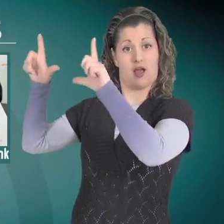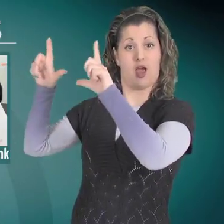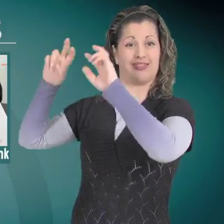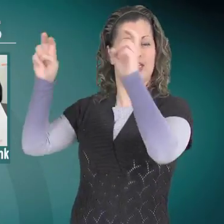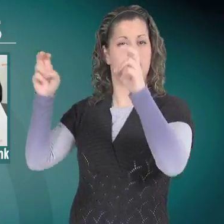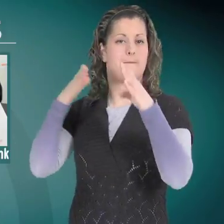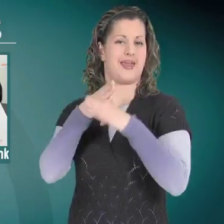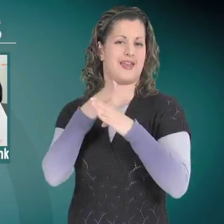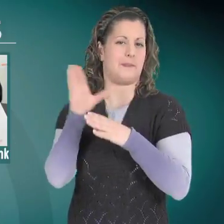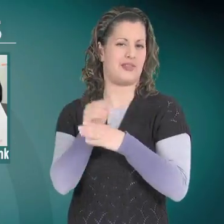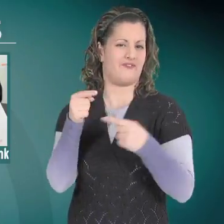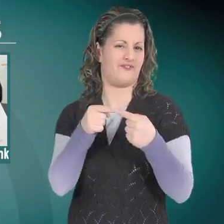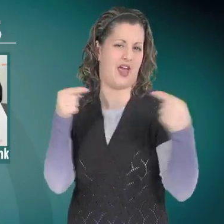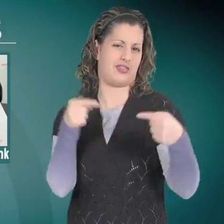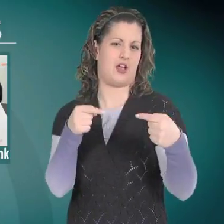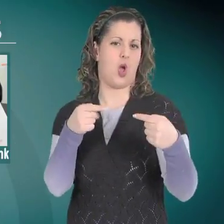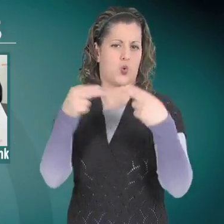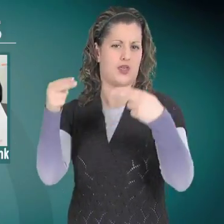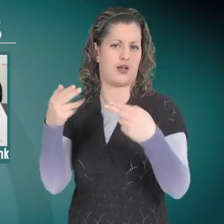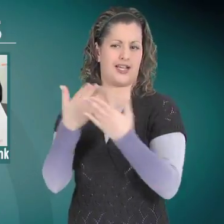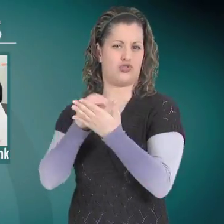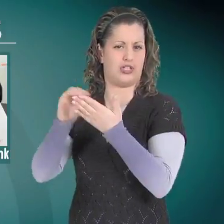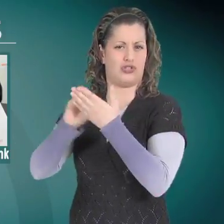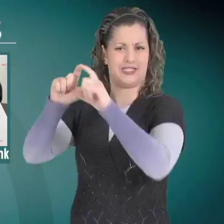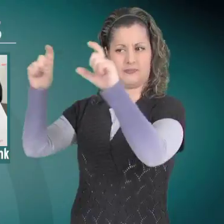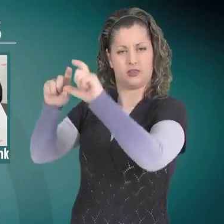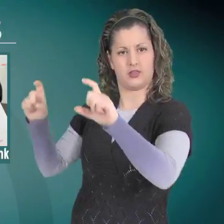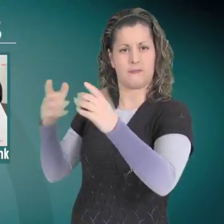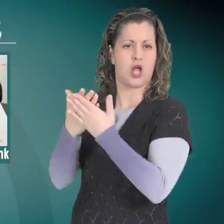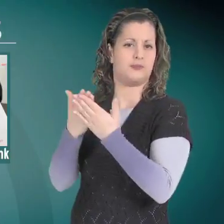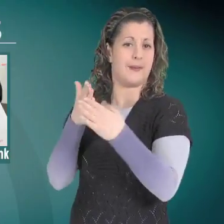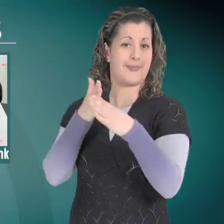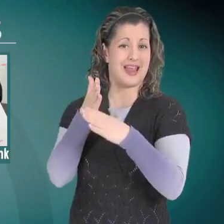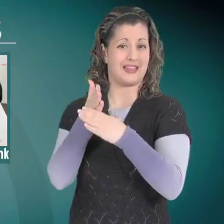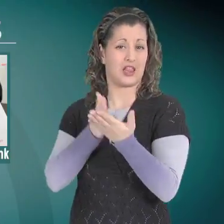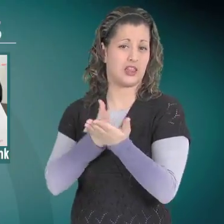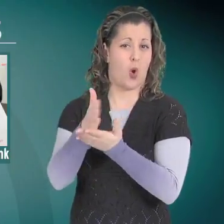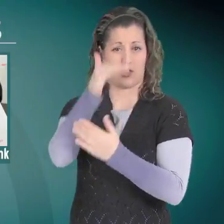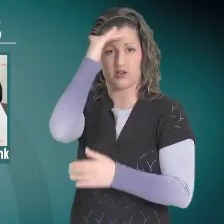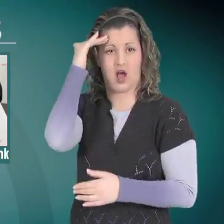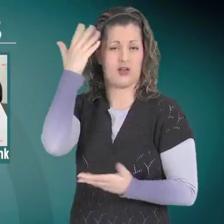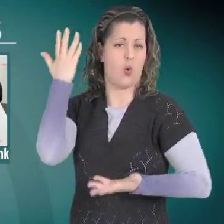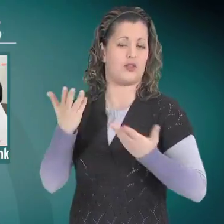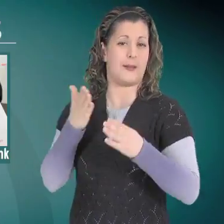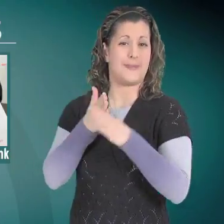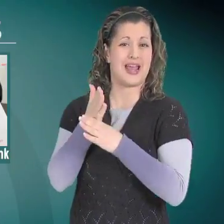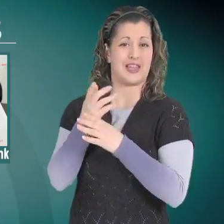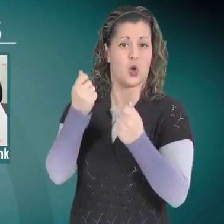behinderten feindlichen aussagen beispielsweise behinderte sind dauernd krank oder behinderte kosten nur geld diese